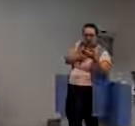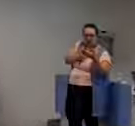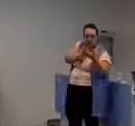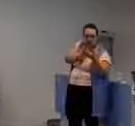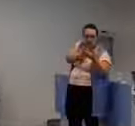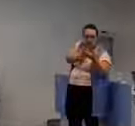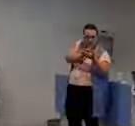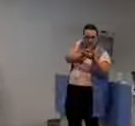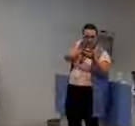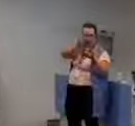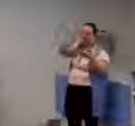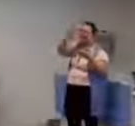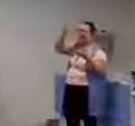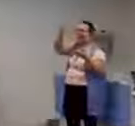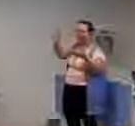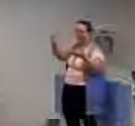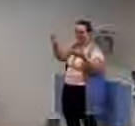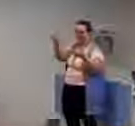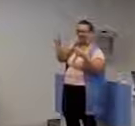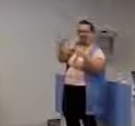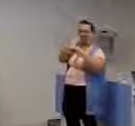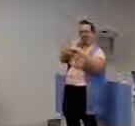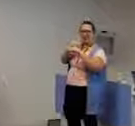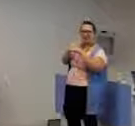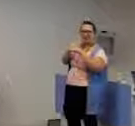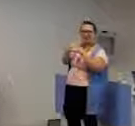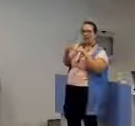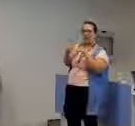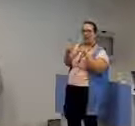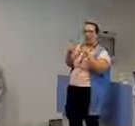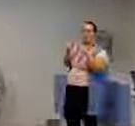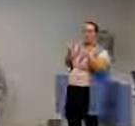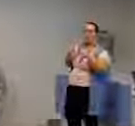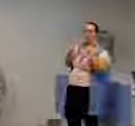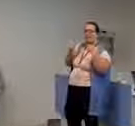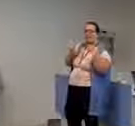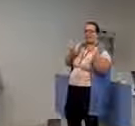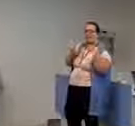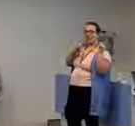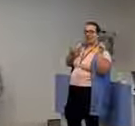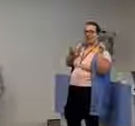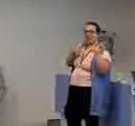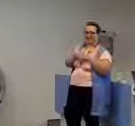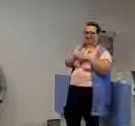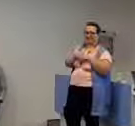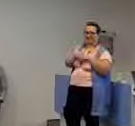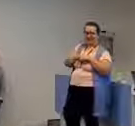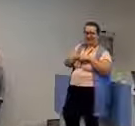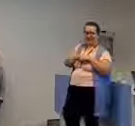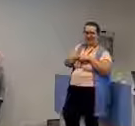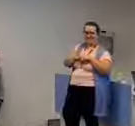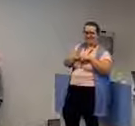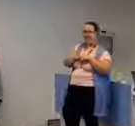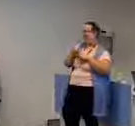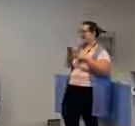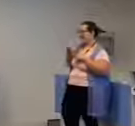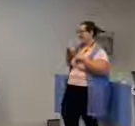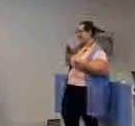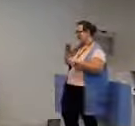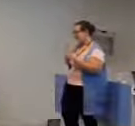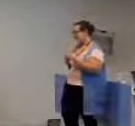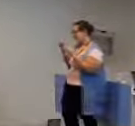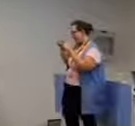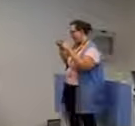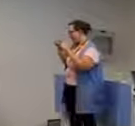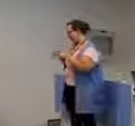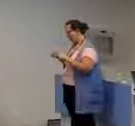fornecedor encontrar para mim qual é o item padrão de mercado mais adequado para aquela necessidade. Algo que, se eu não tenho no